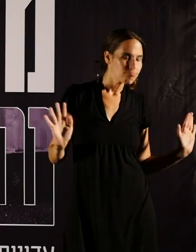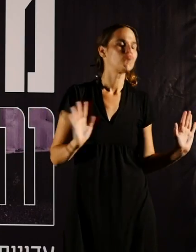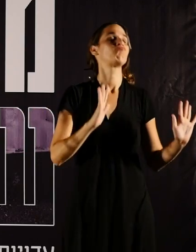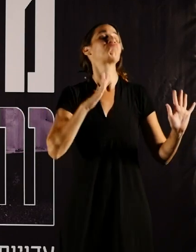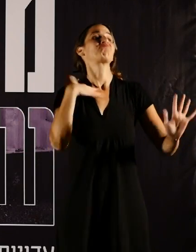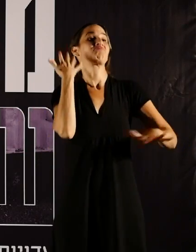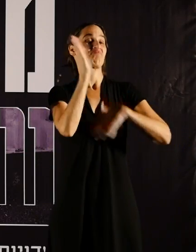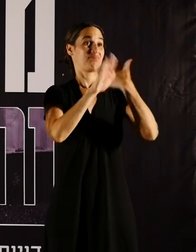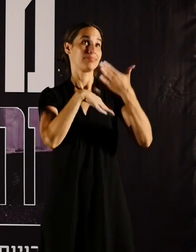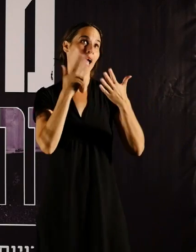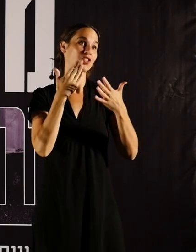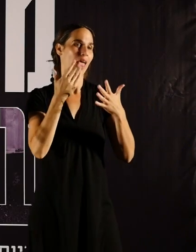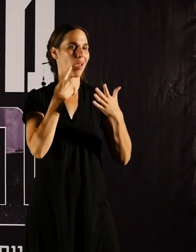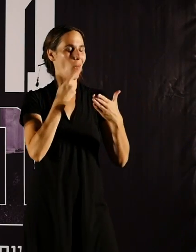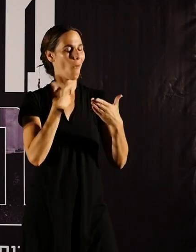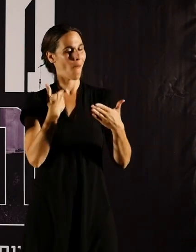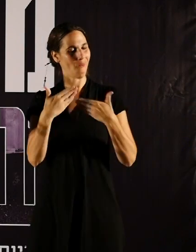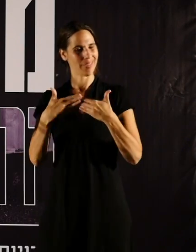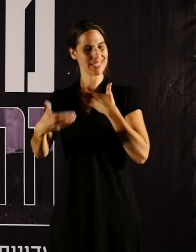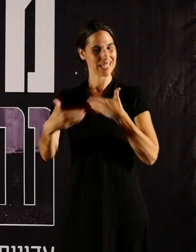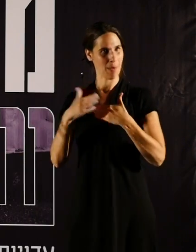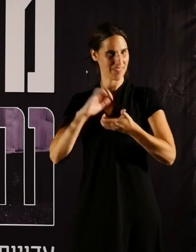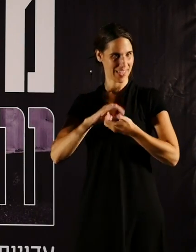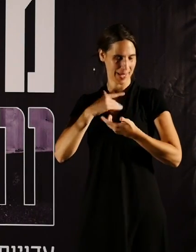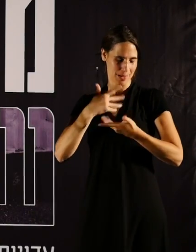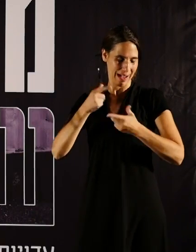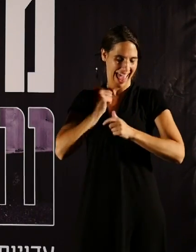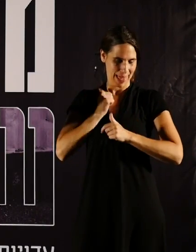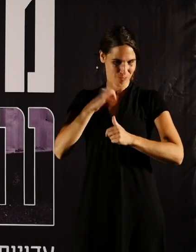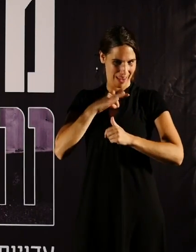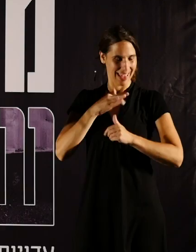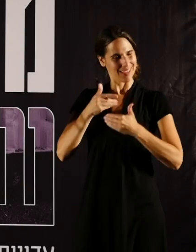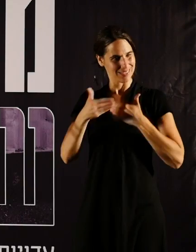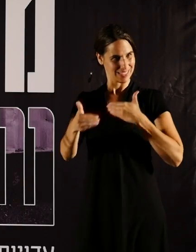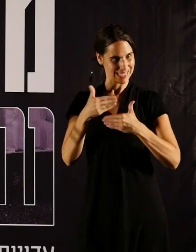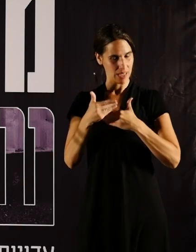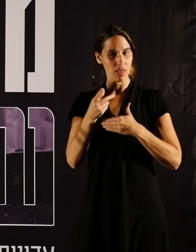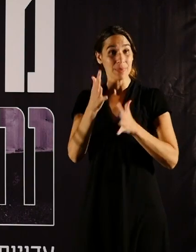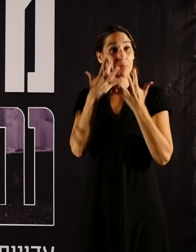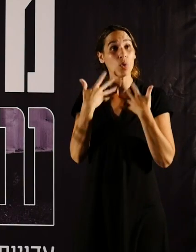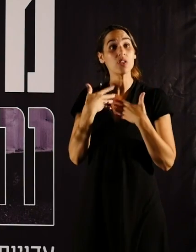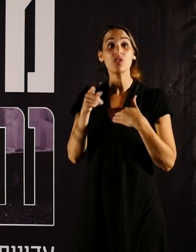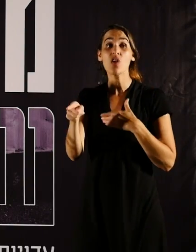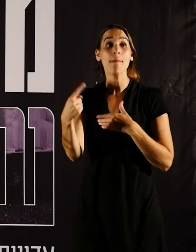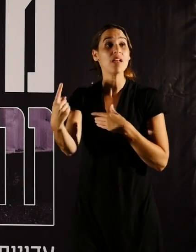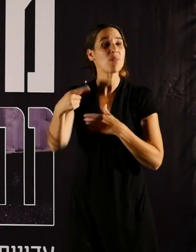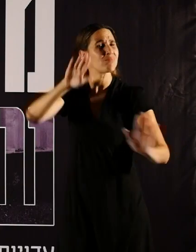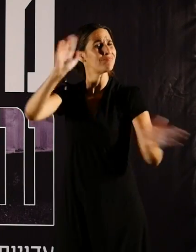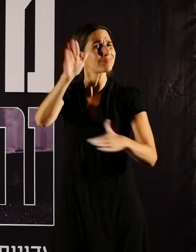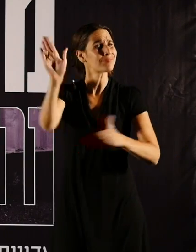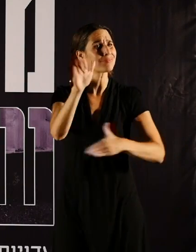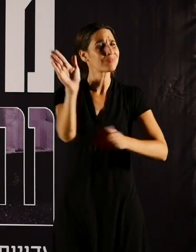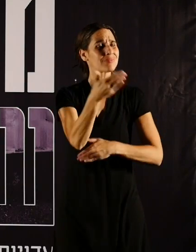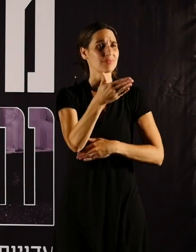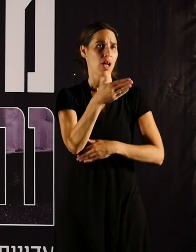רק אחרי ששברתי כביכול דיסטנס עם החיילים שלי, כשסיימתי את התפקיד, אז הם סיפרו לי כמה הם היו מקפקפים אנשים